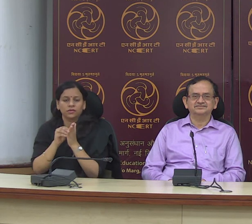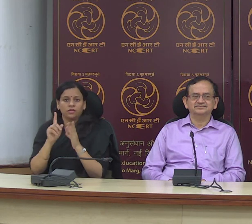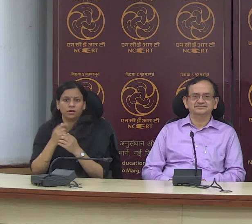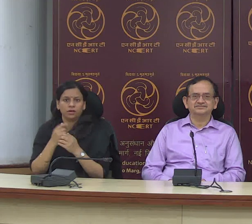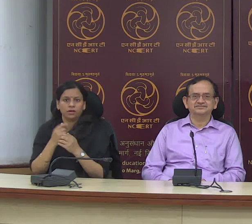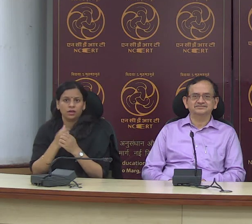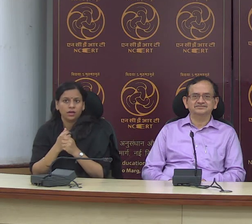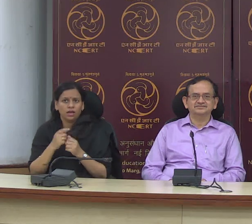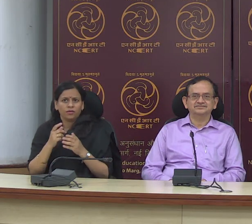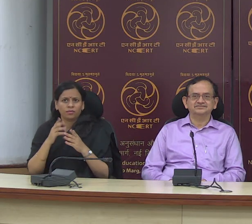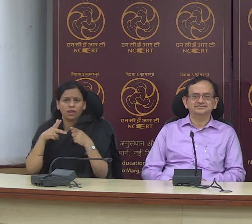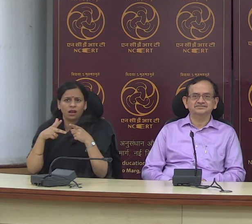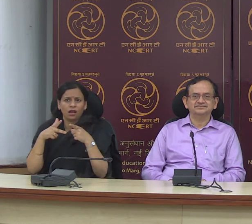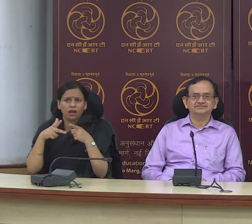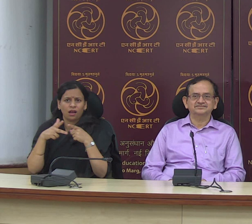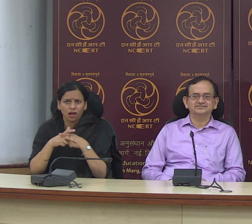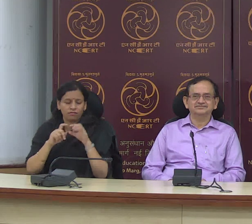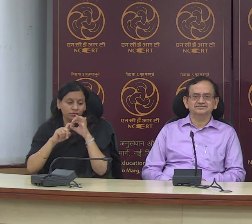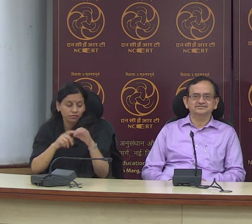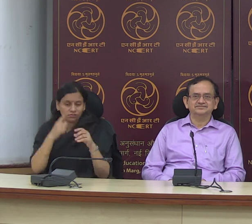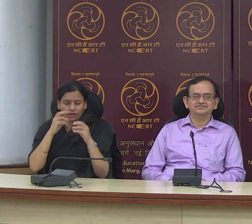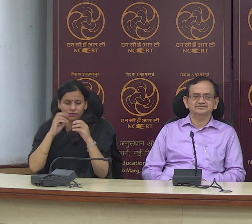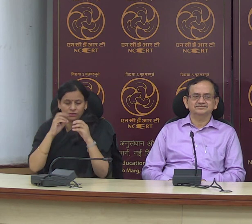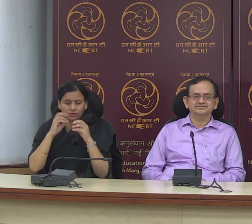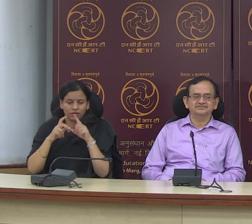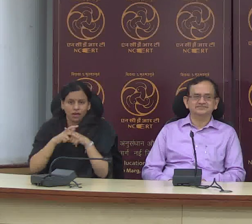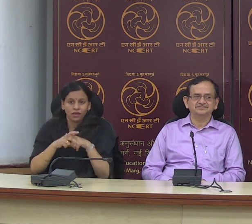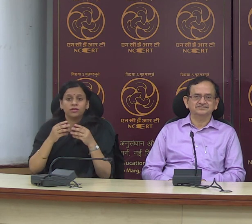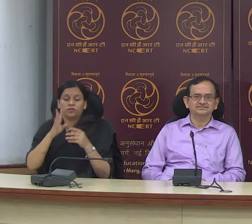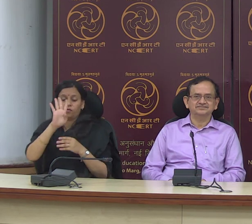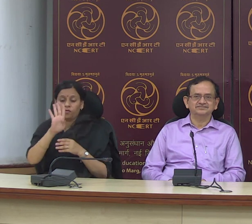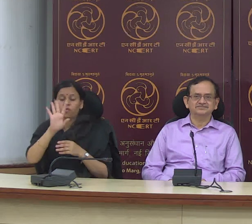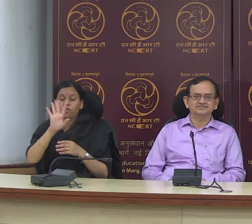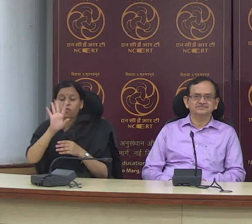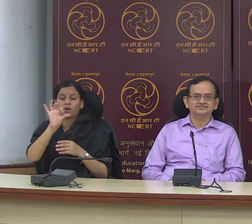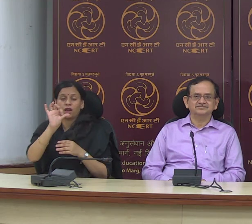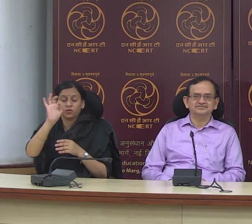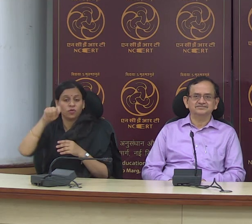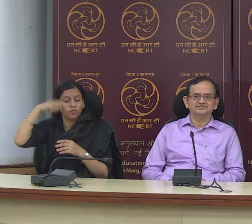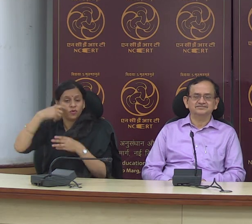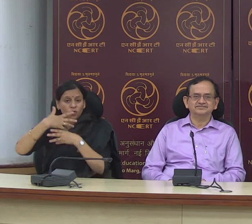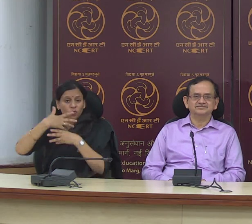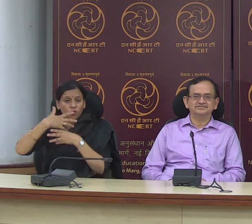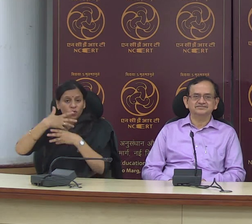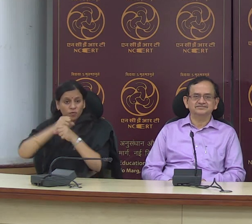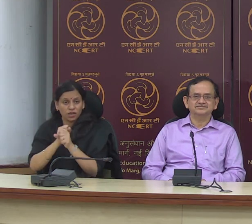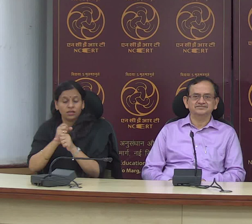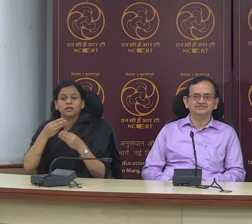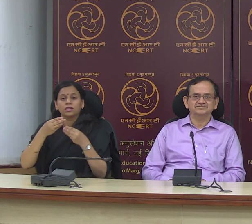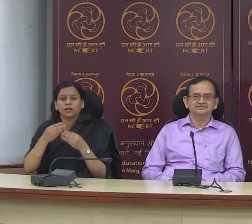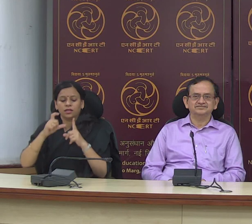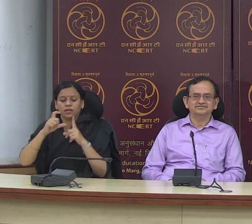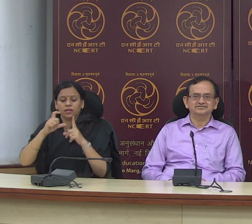बात, आप बीच में मैं रोकूंगी जी प्लीज, यहां पर ये जो कंटेंट हमारा 490 वीडियोस का है, ऑल दिस इज अवेलेबल